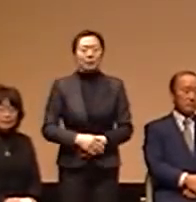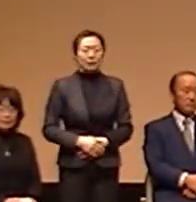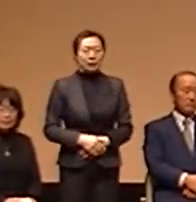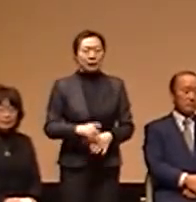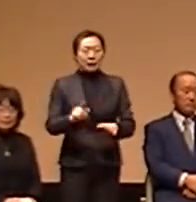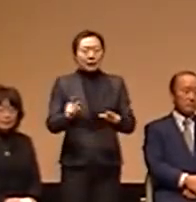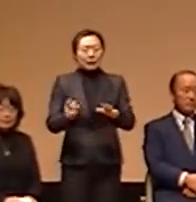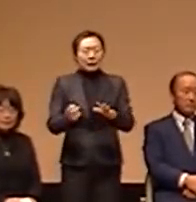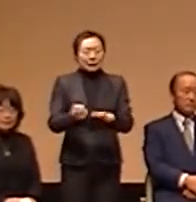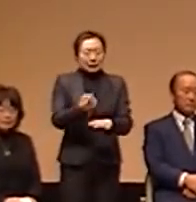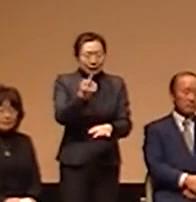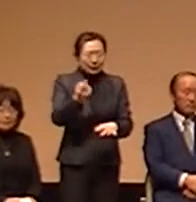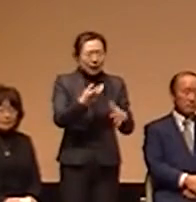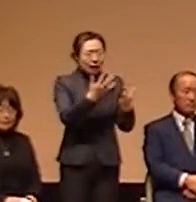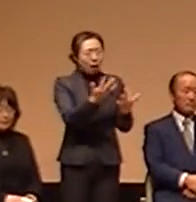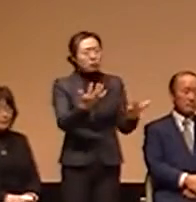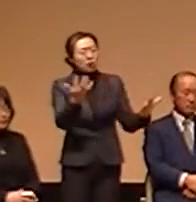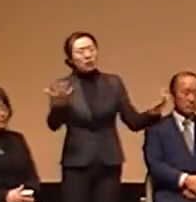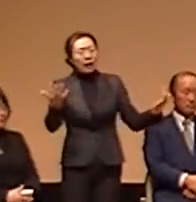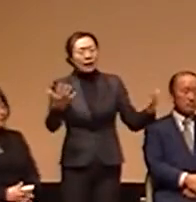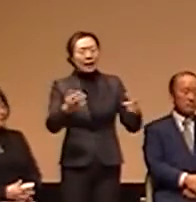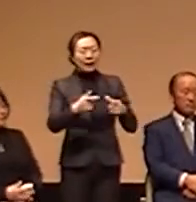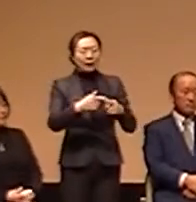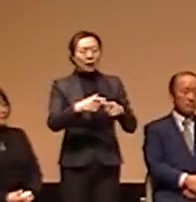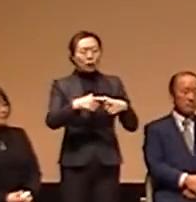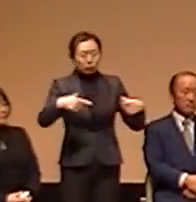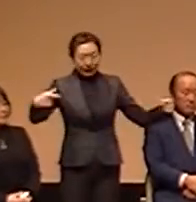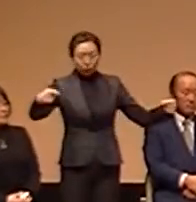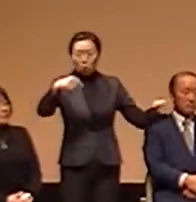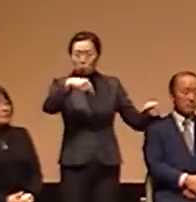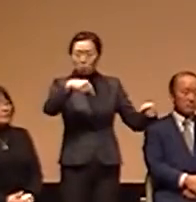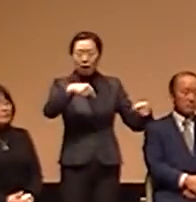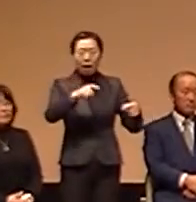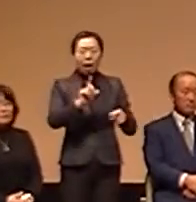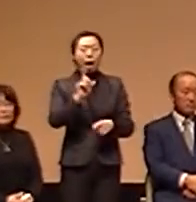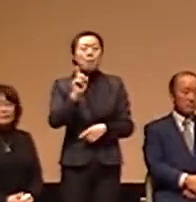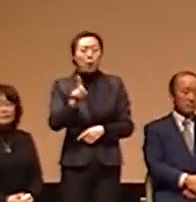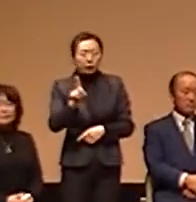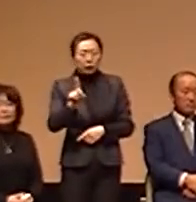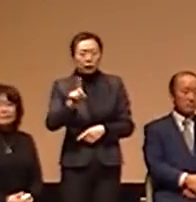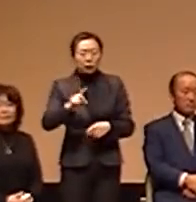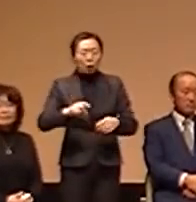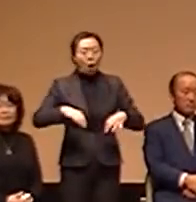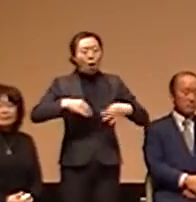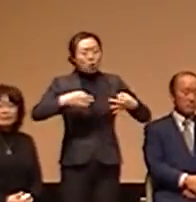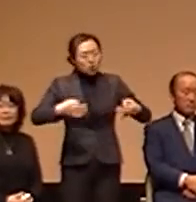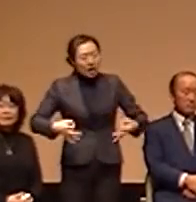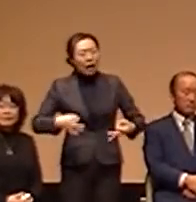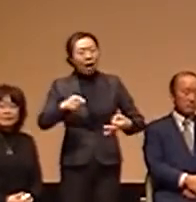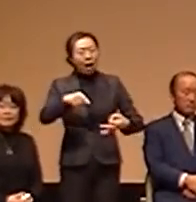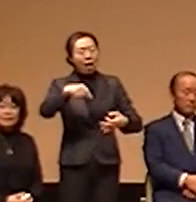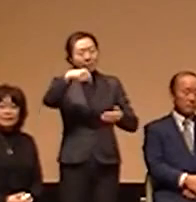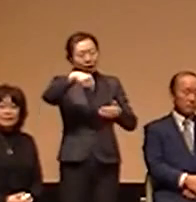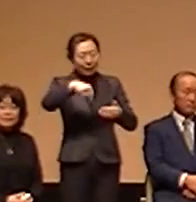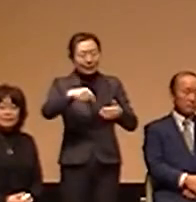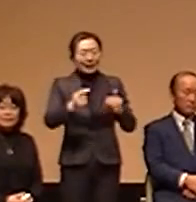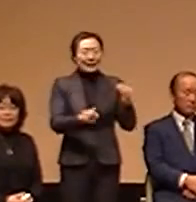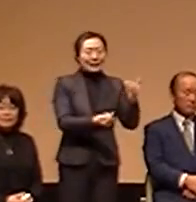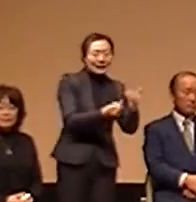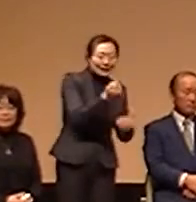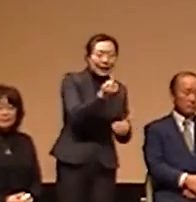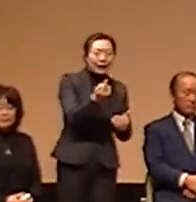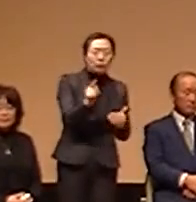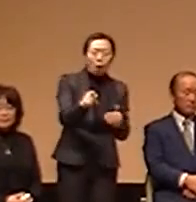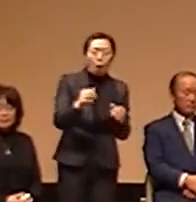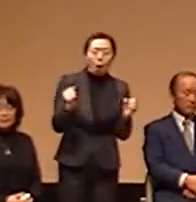自然あふれる豊かな国日本は、もう一つその豊かであるがゆえに自然の